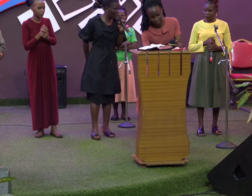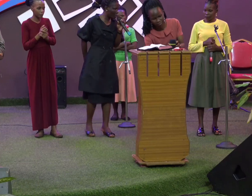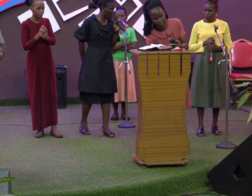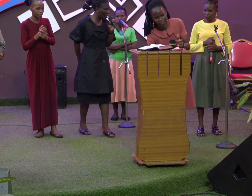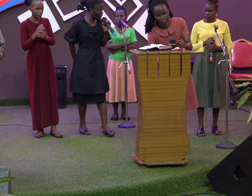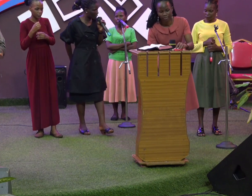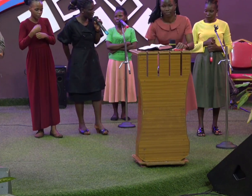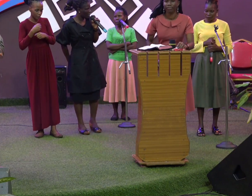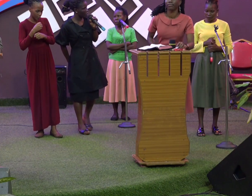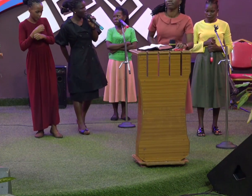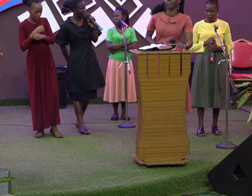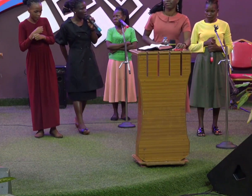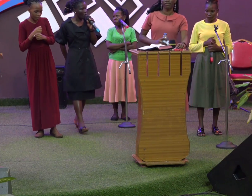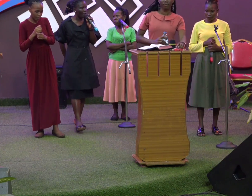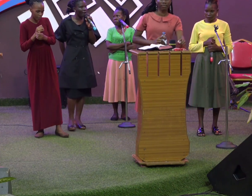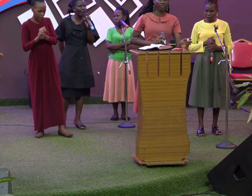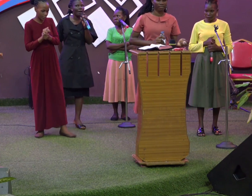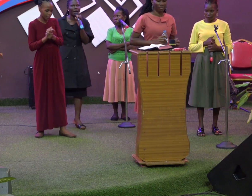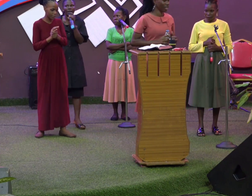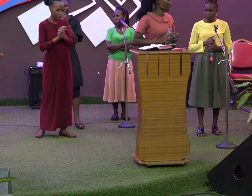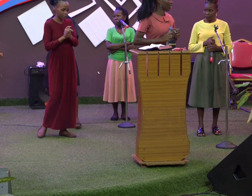Creating me a clean